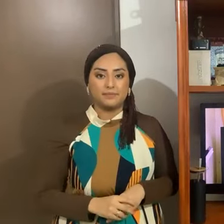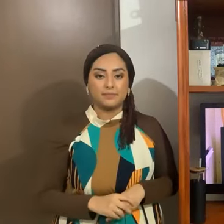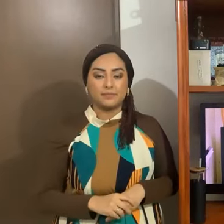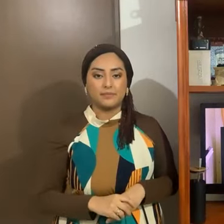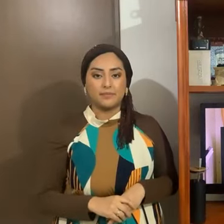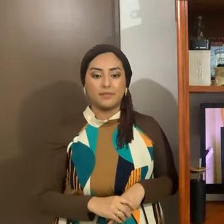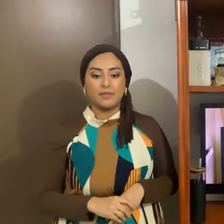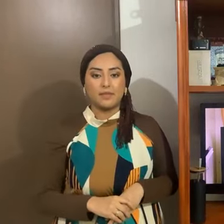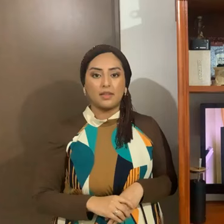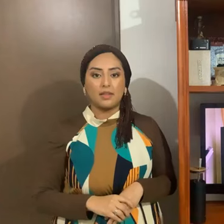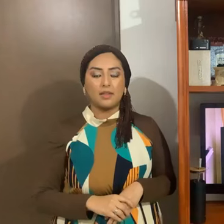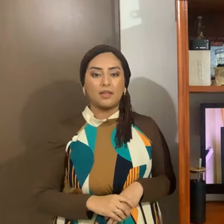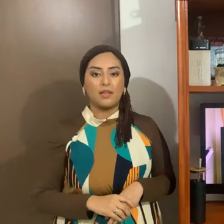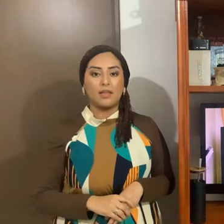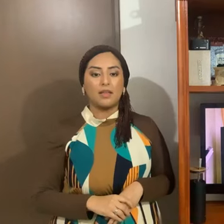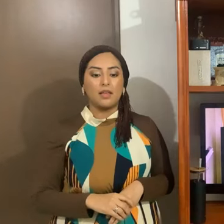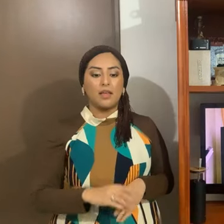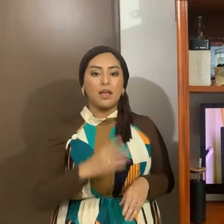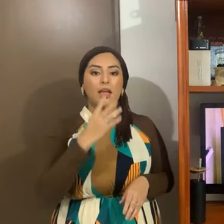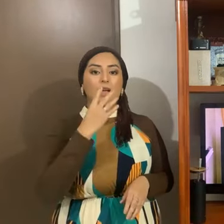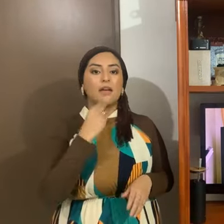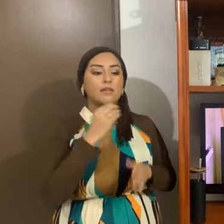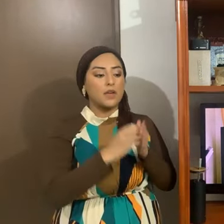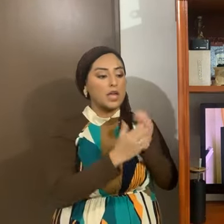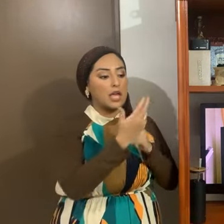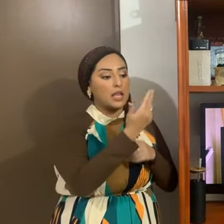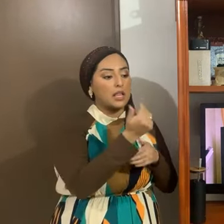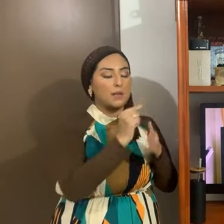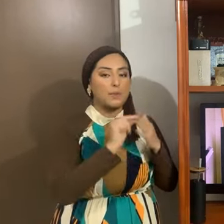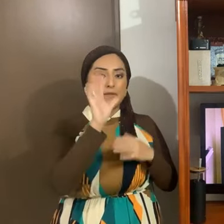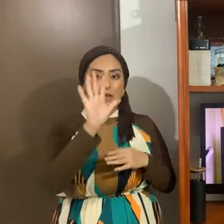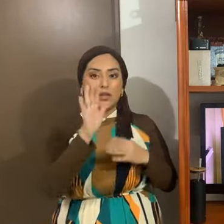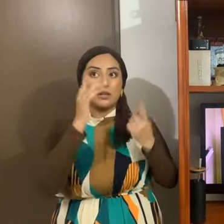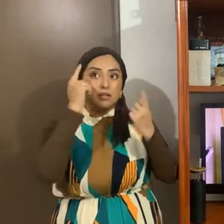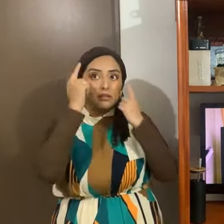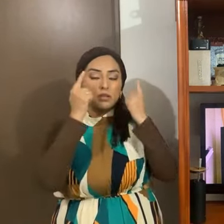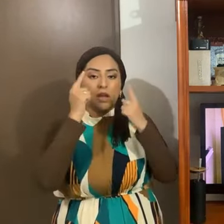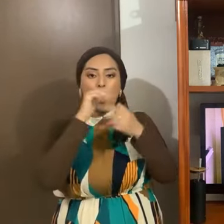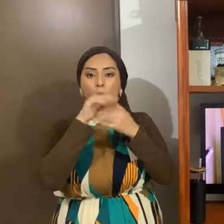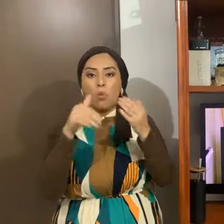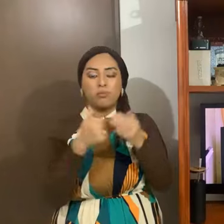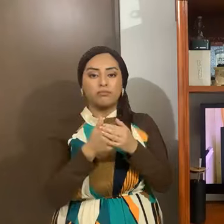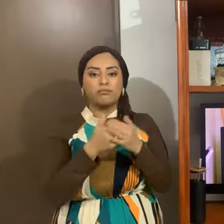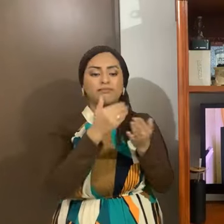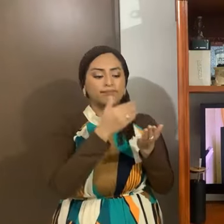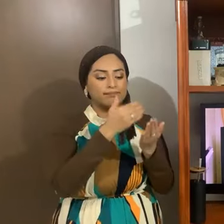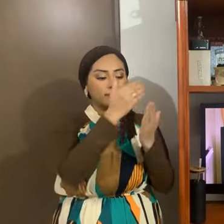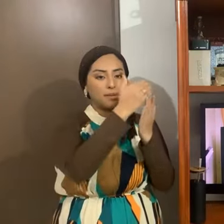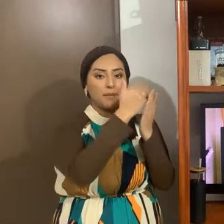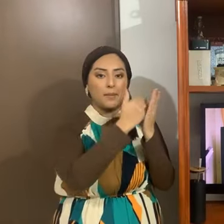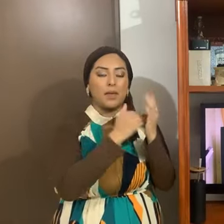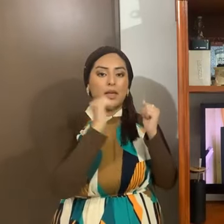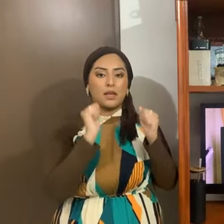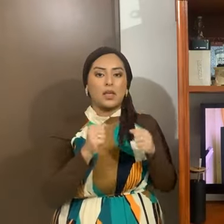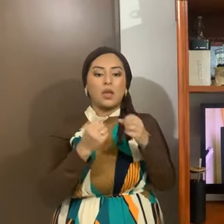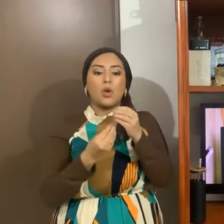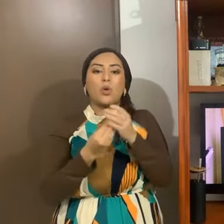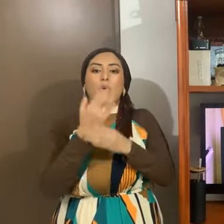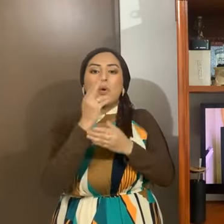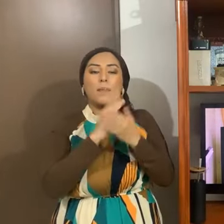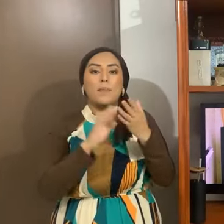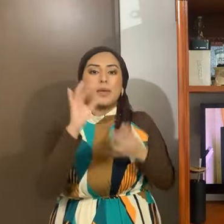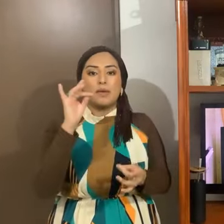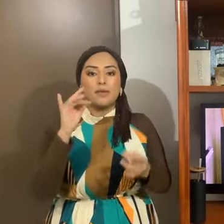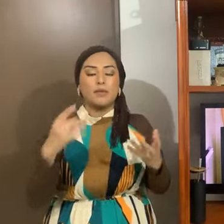13, verso 5. Hay que analizar todo. Estos son los pasos para poder crecer en lo espiritual,